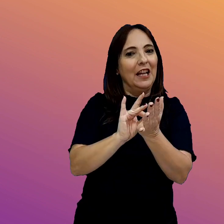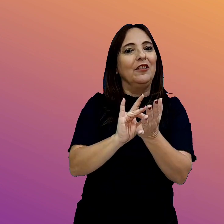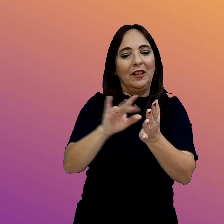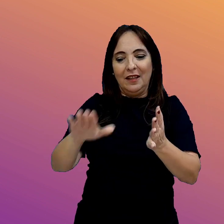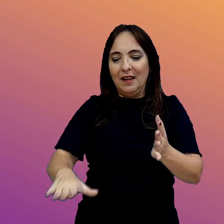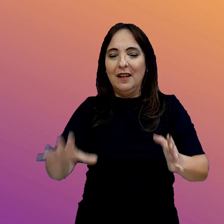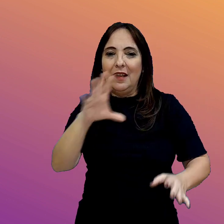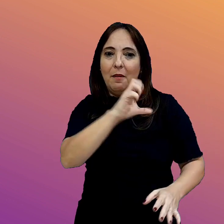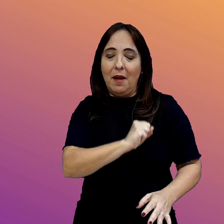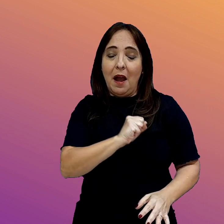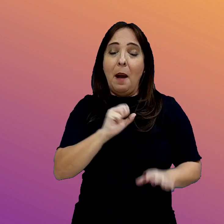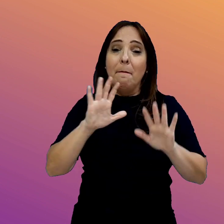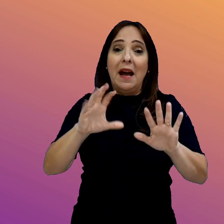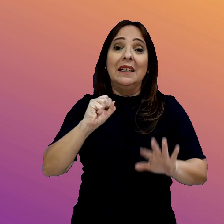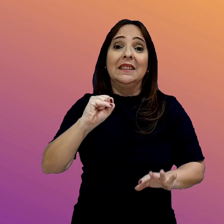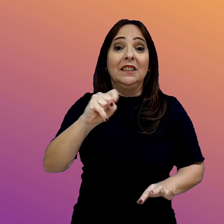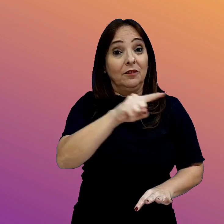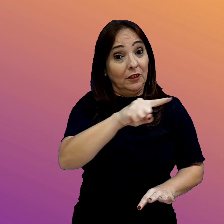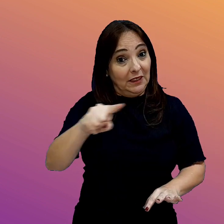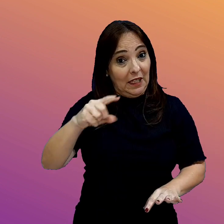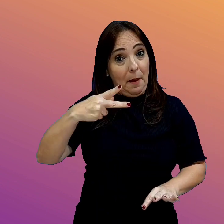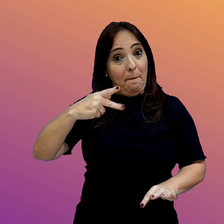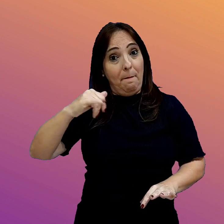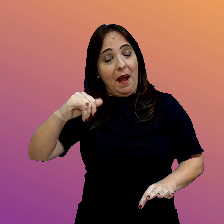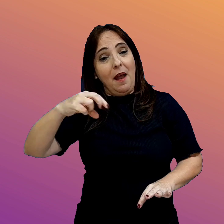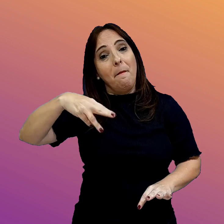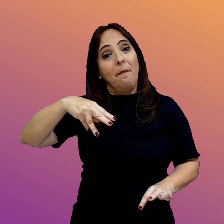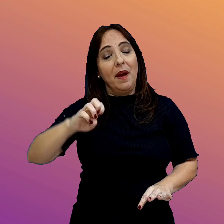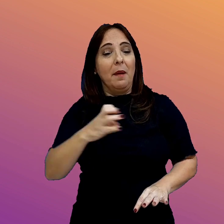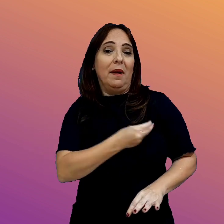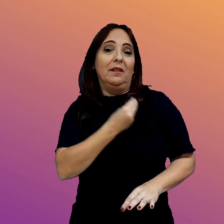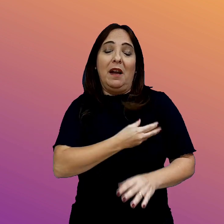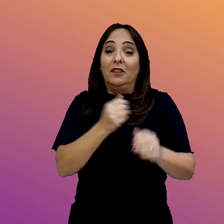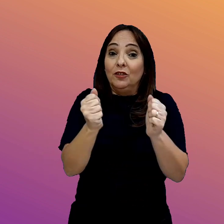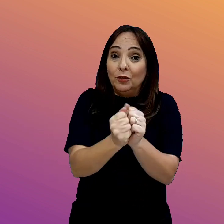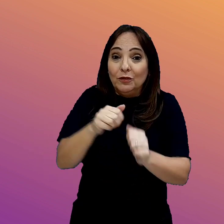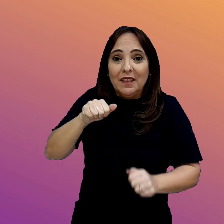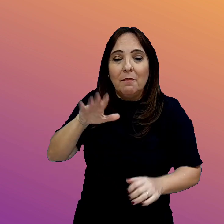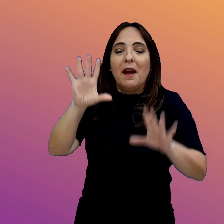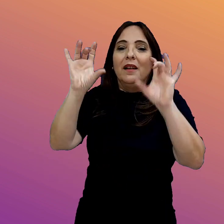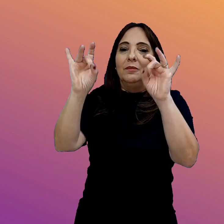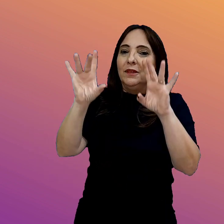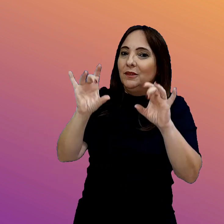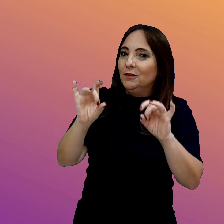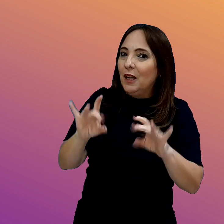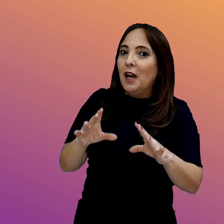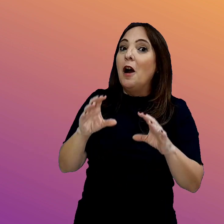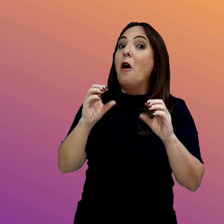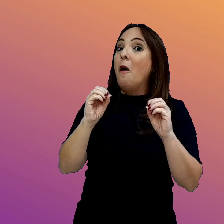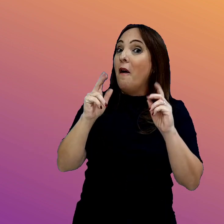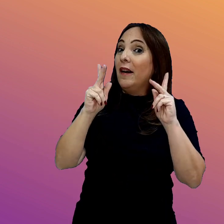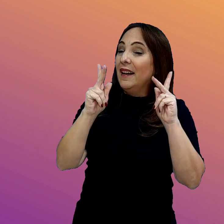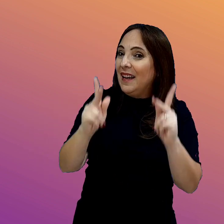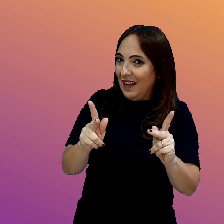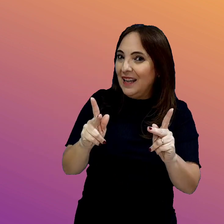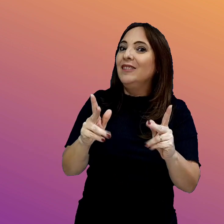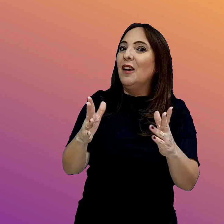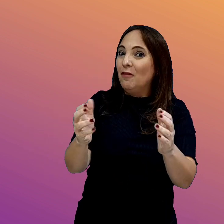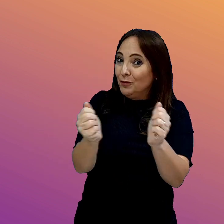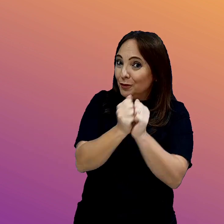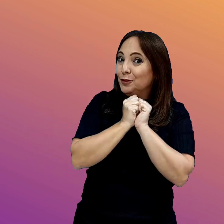a sua criança, vai ser muito mais especial. Então a gente conta com você nessa aventura, nessa jornada desta